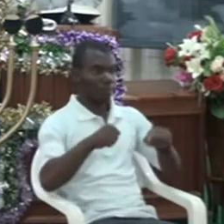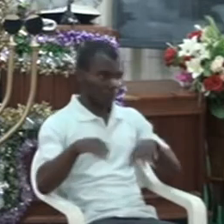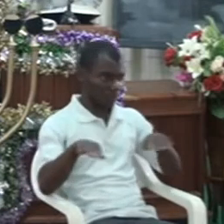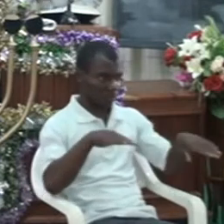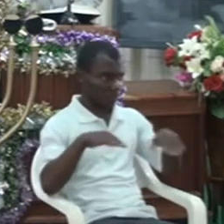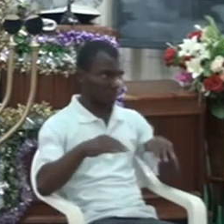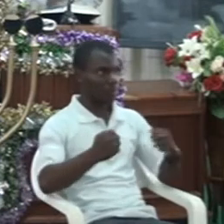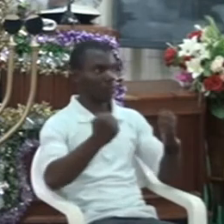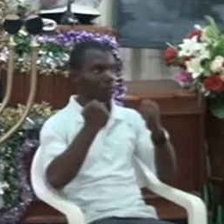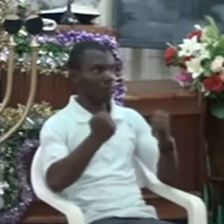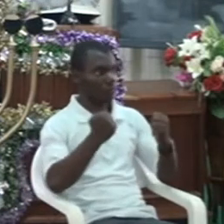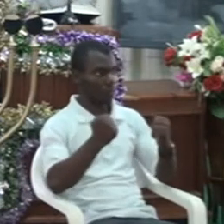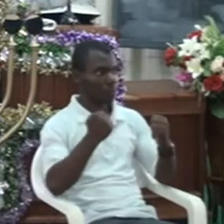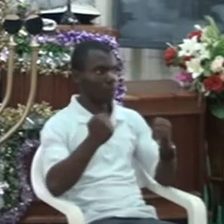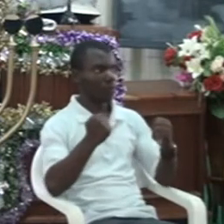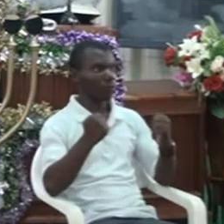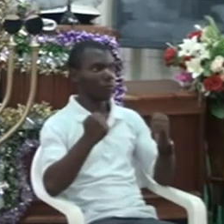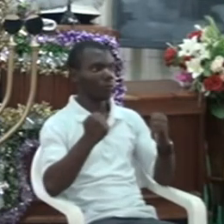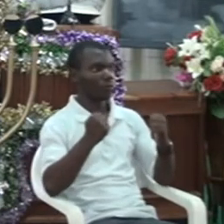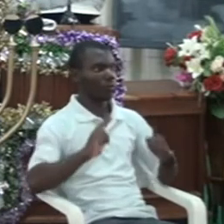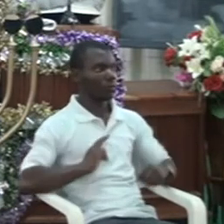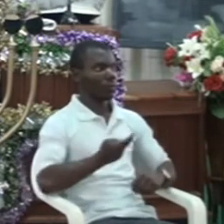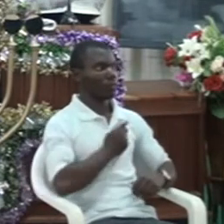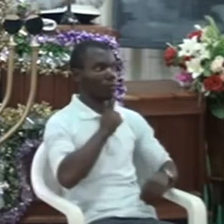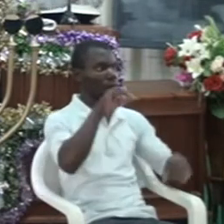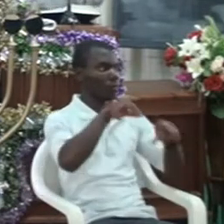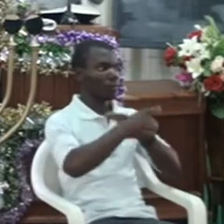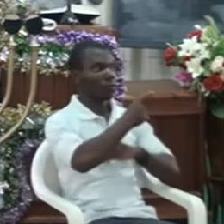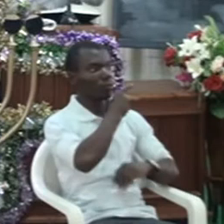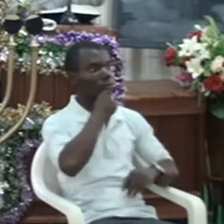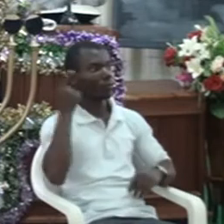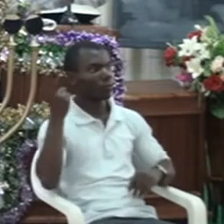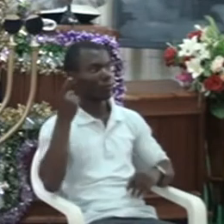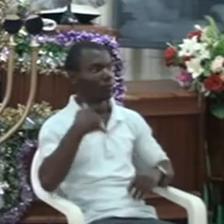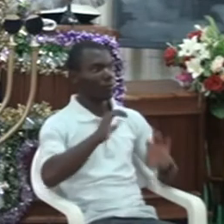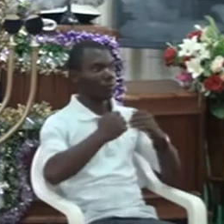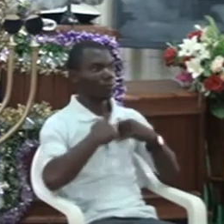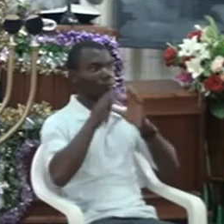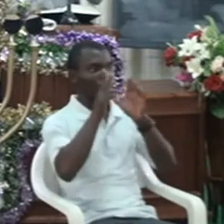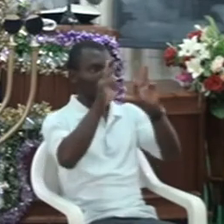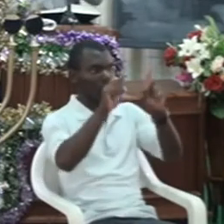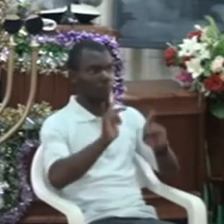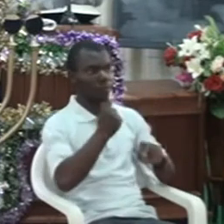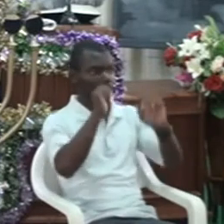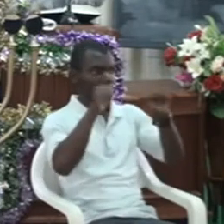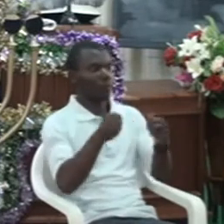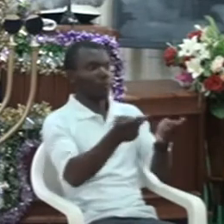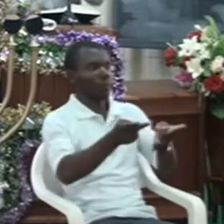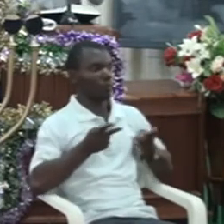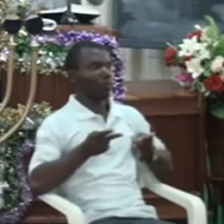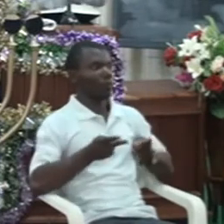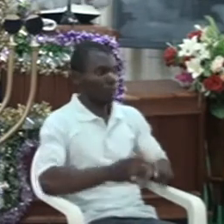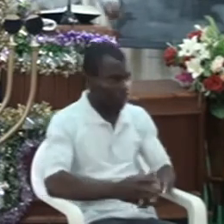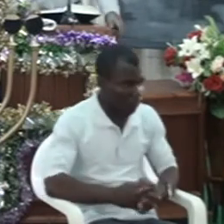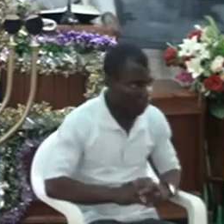Nous devons faire un effort. Amen. Nous sommes dans le désert. Il n'y a personne qui